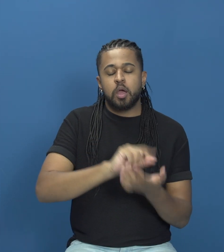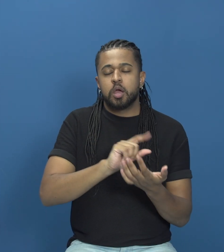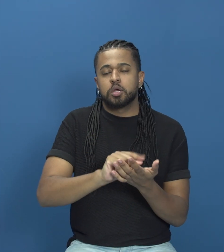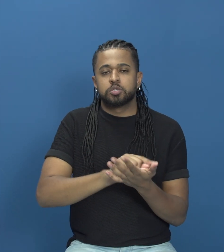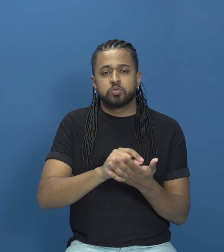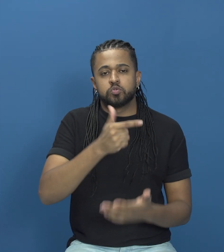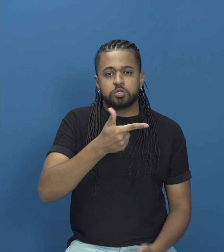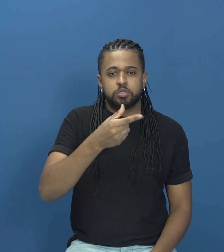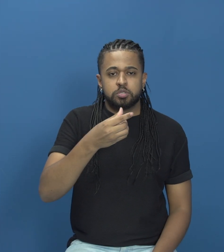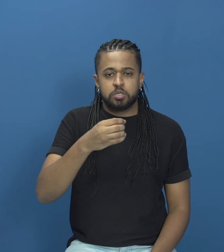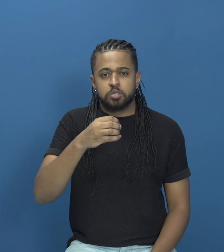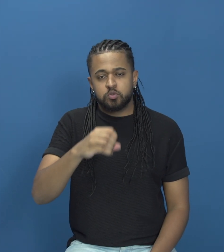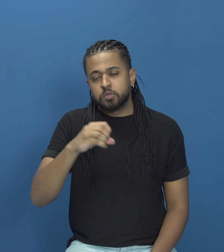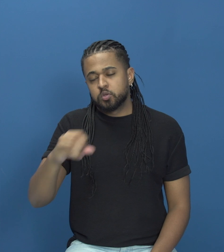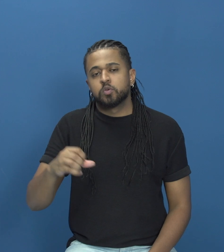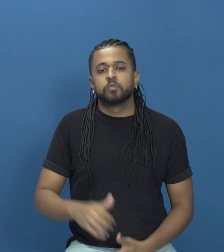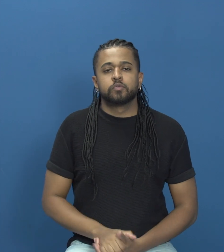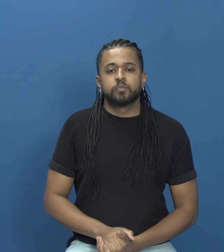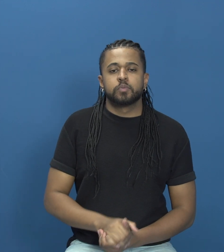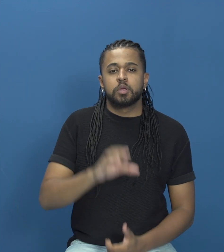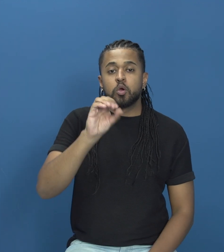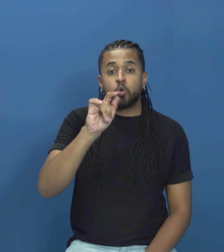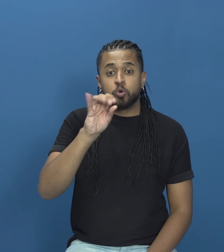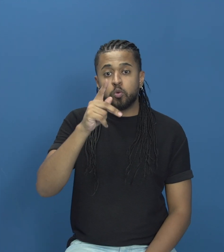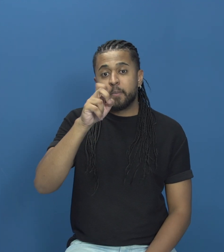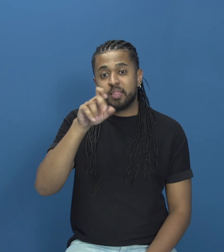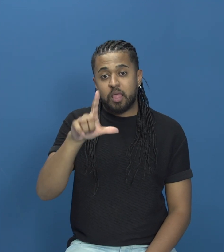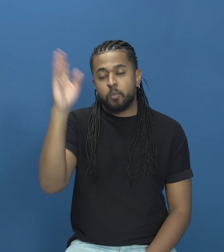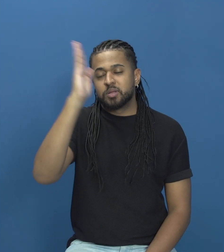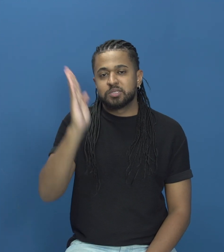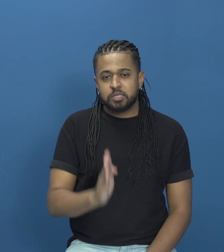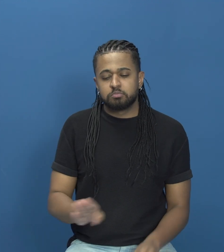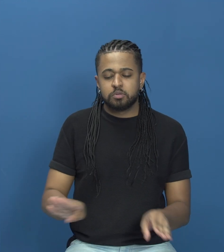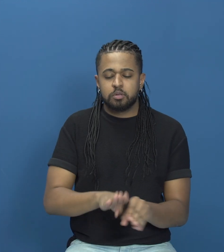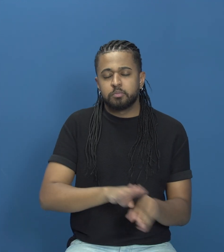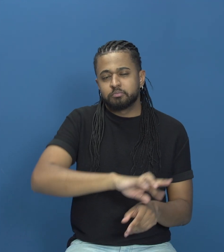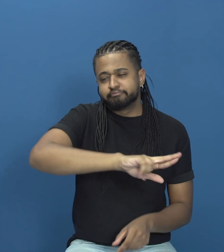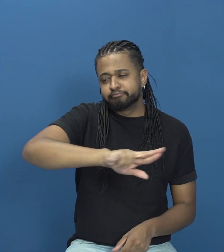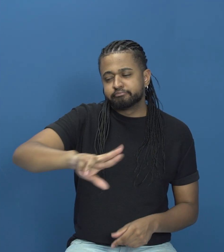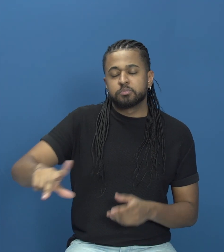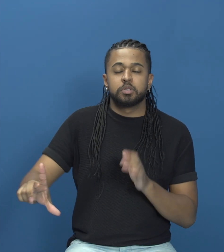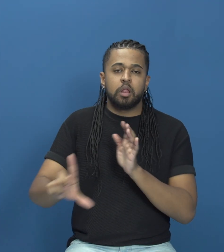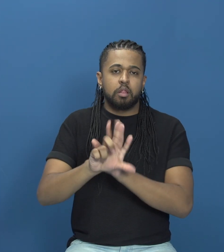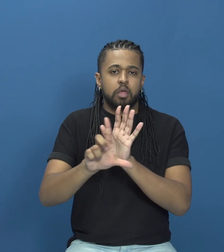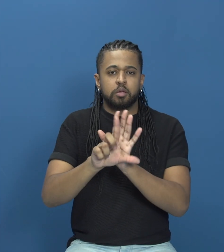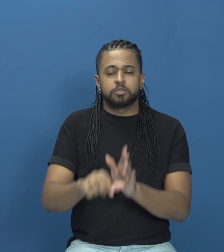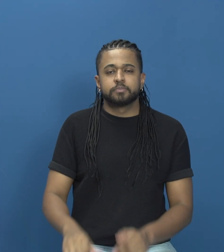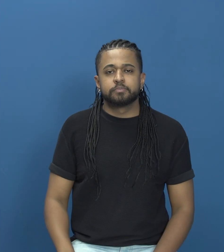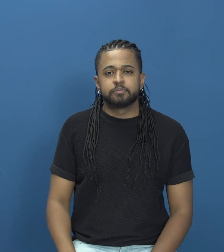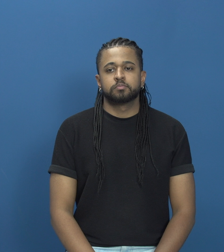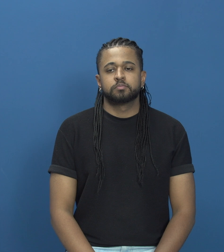artigo 299 do Código Penal Brasileiro e demais legislações